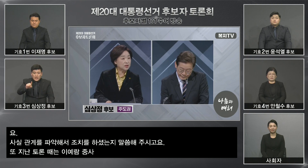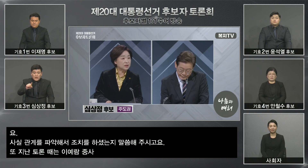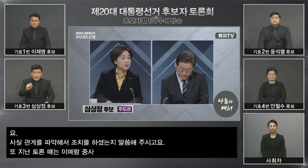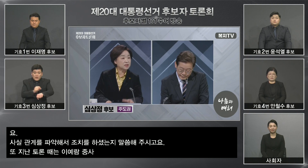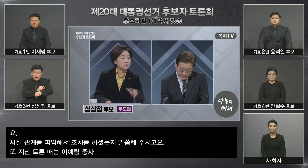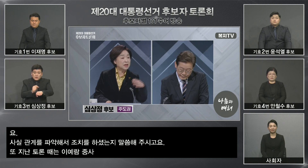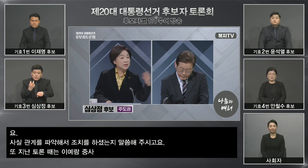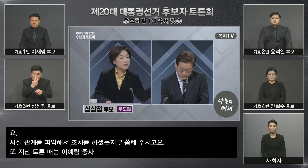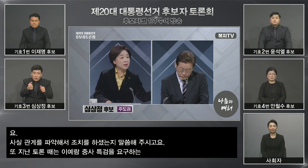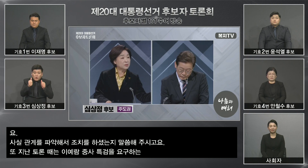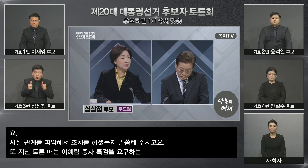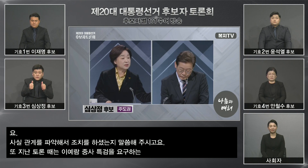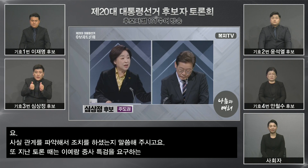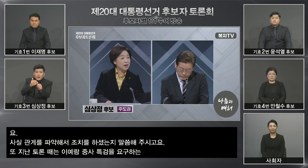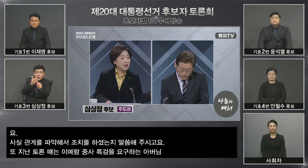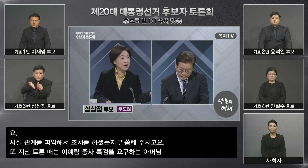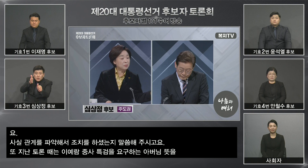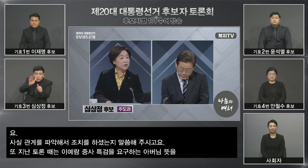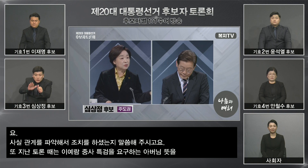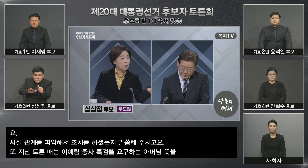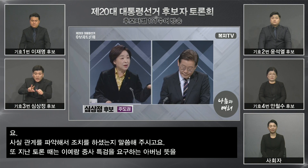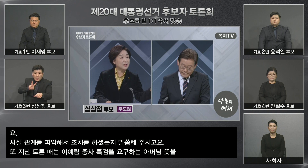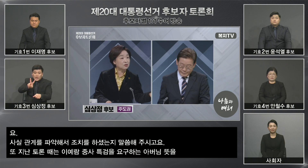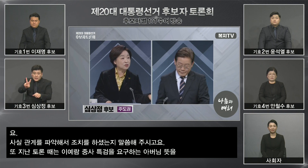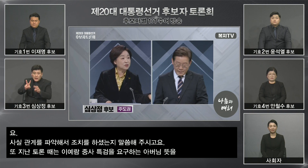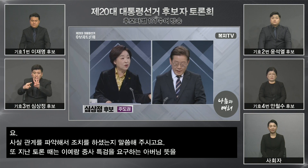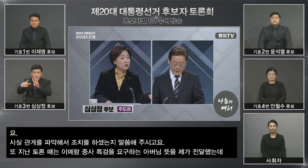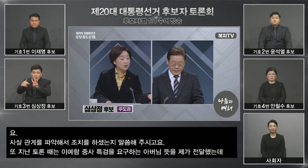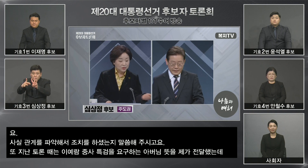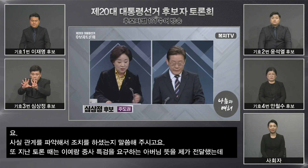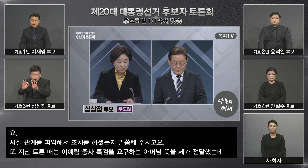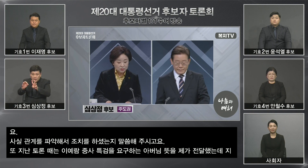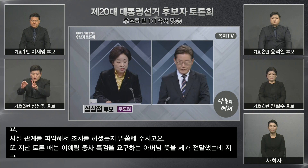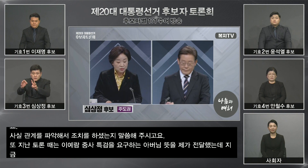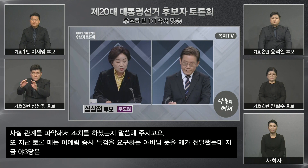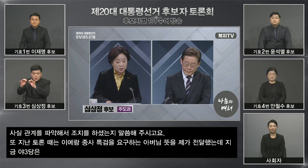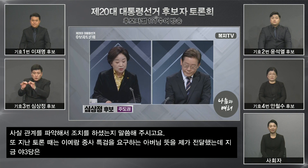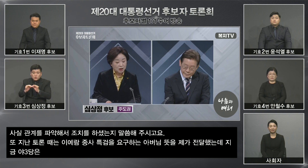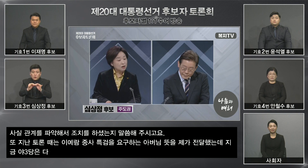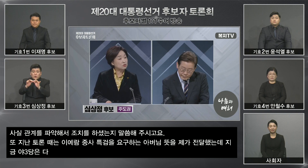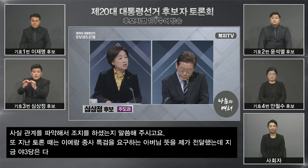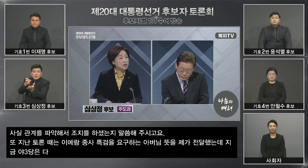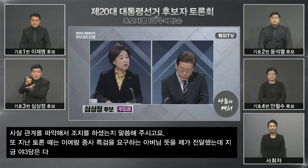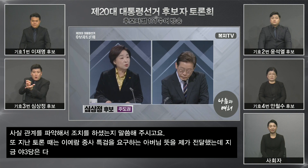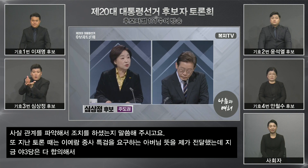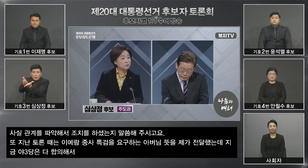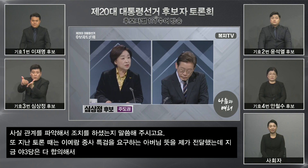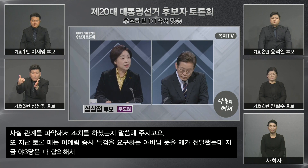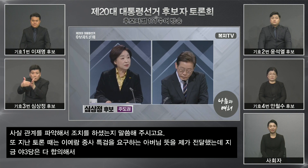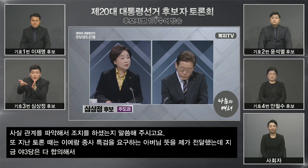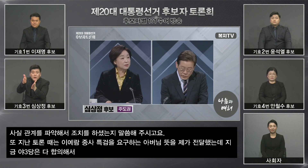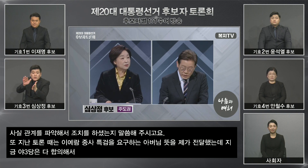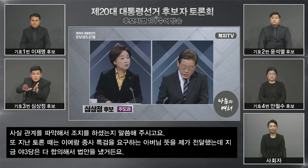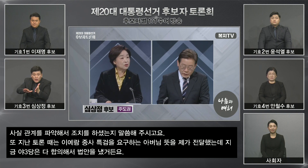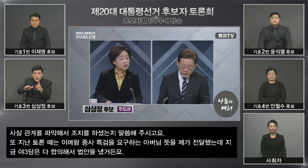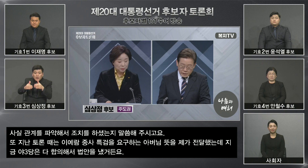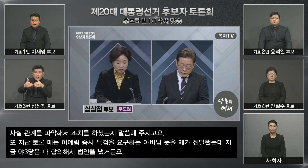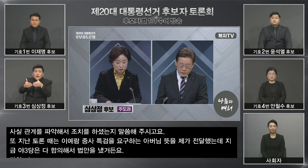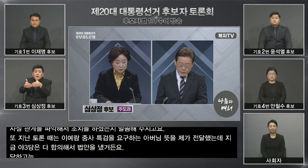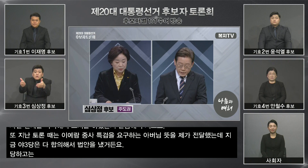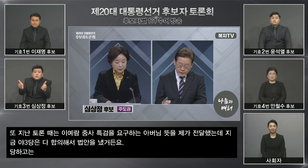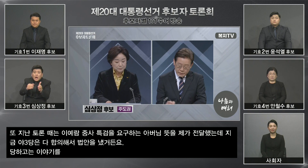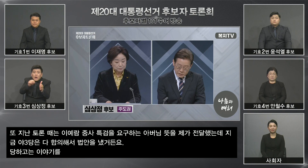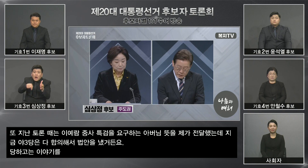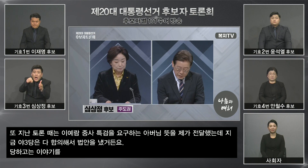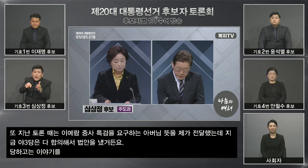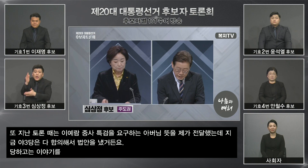제가 전달했는데 지금 야3당은 다 합의해서 법안을 냈거든요. 그 당하고는 이야기를 해보셨습니까? 두 가지 답해